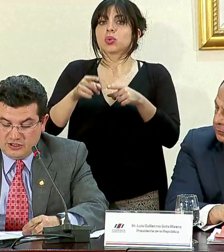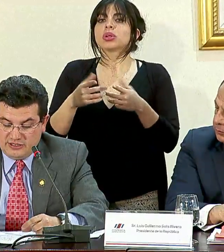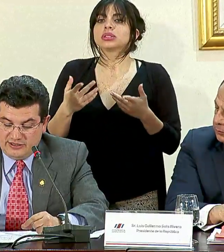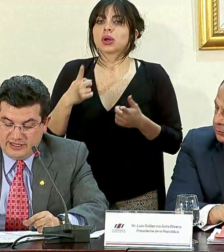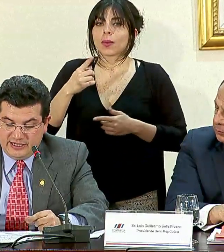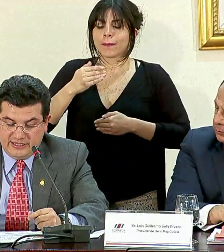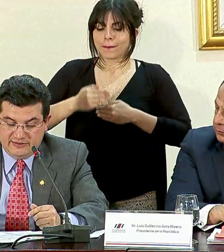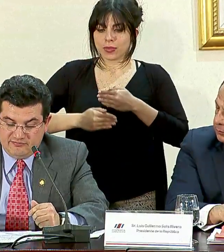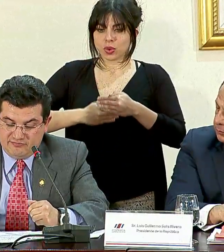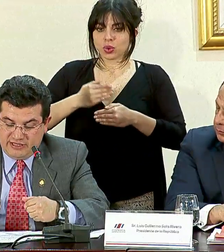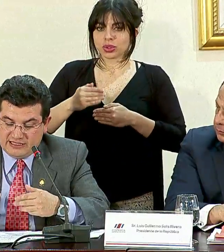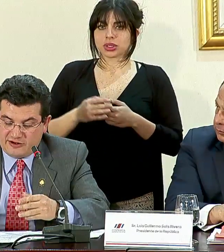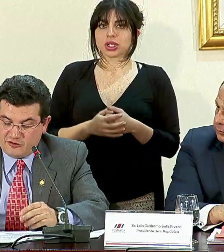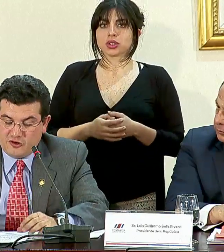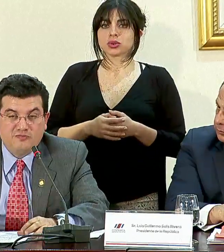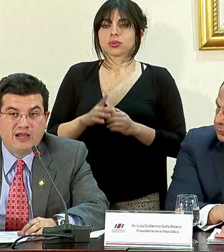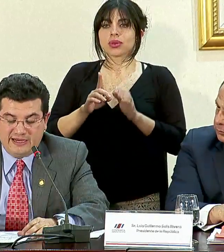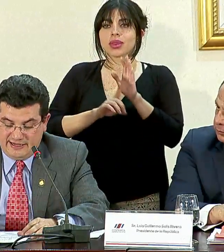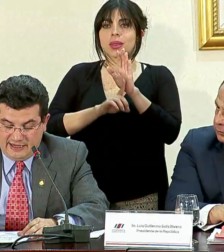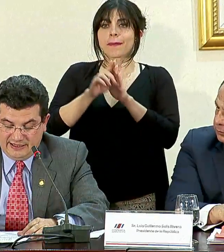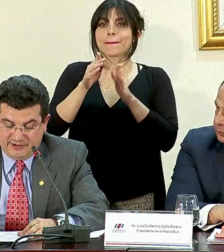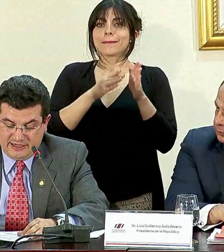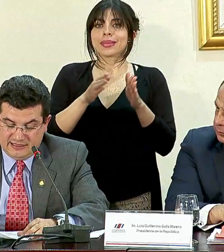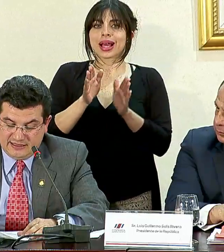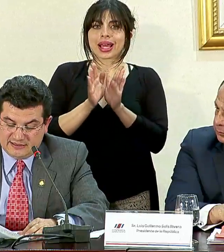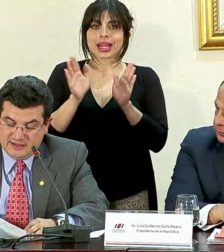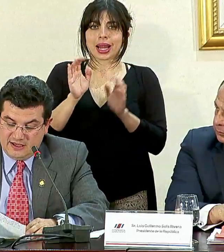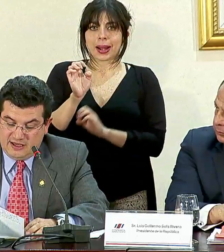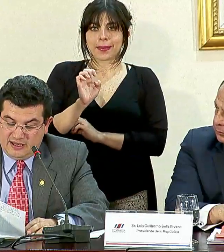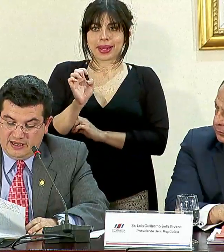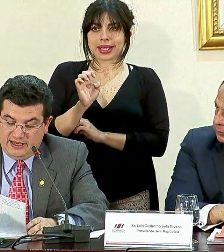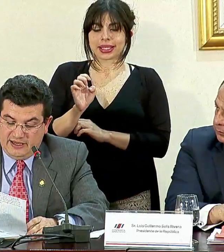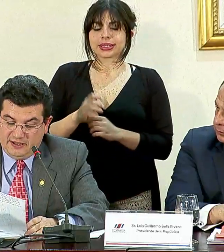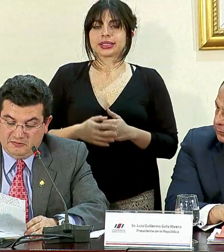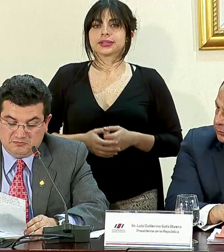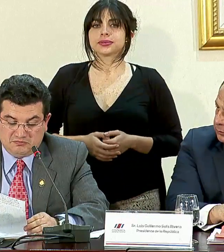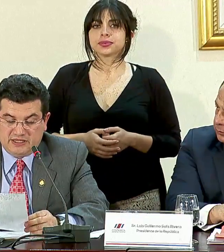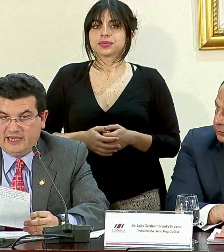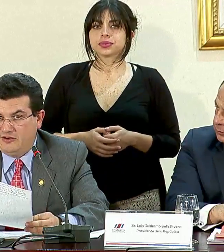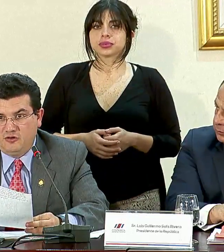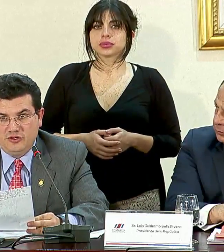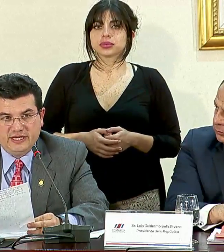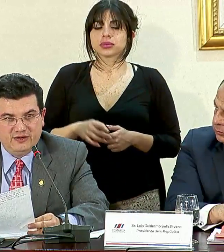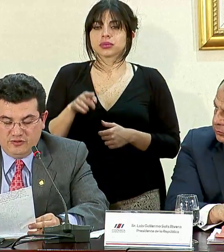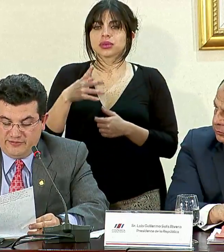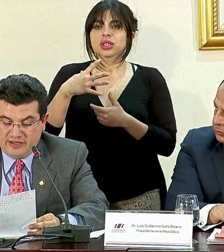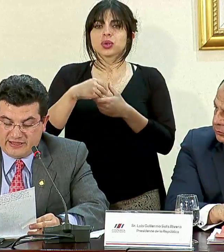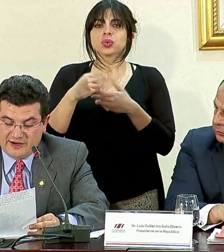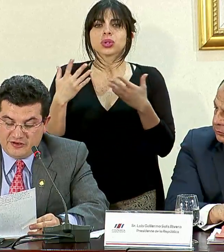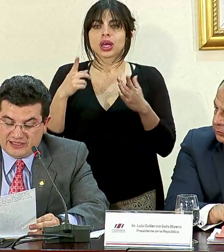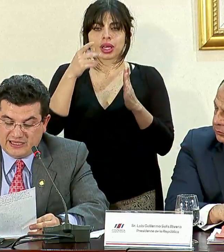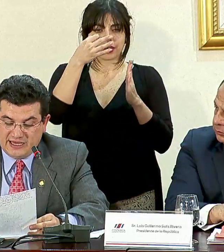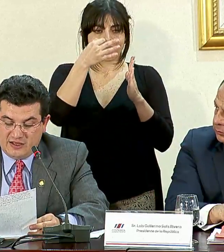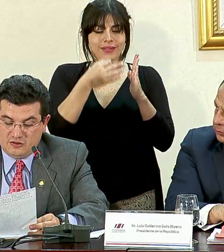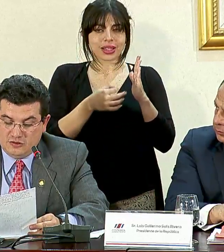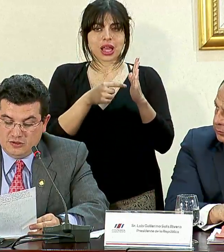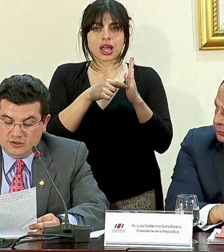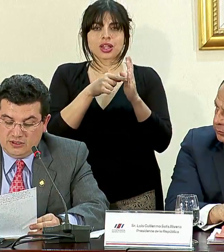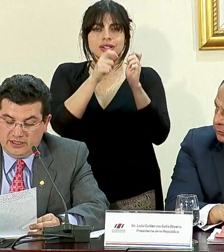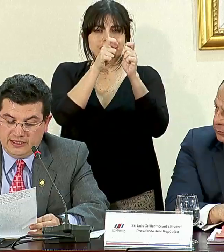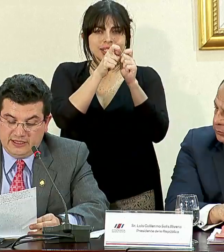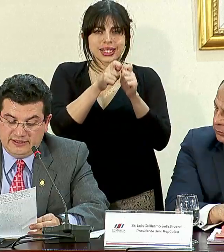proceso de desarrollo del Plan General de Emergencias, que incluye un inventario